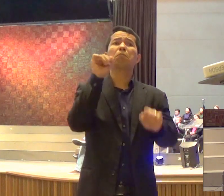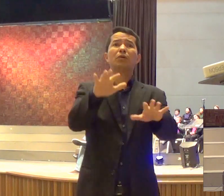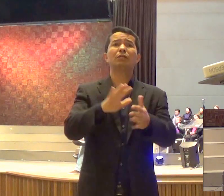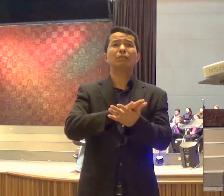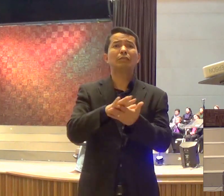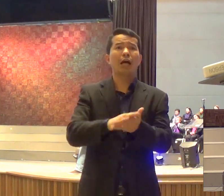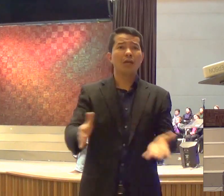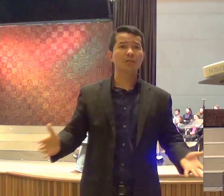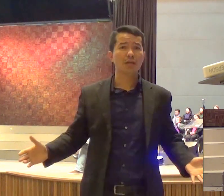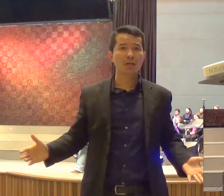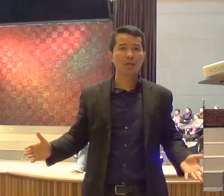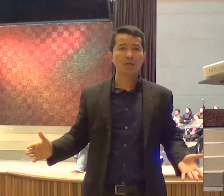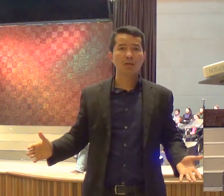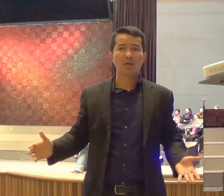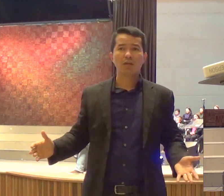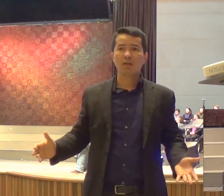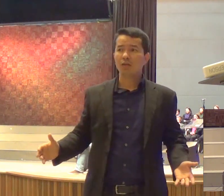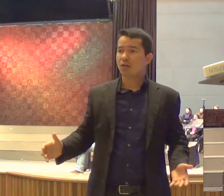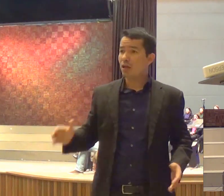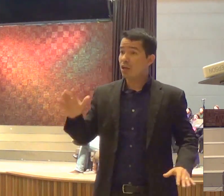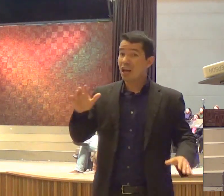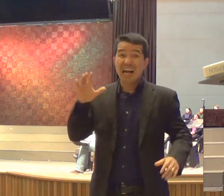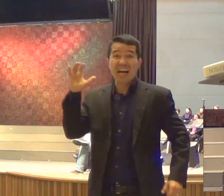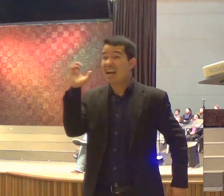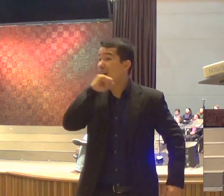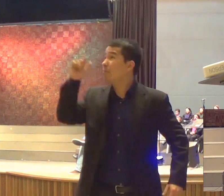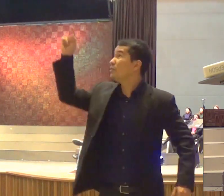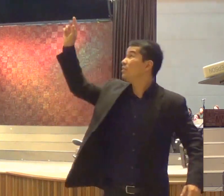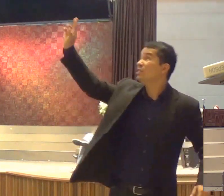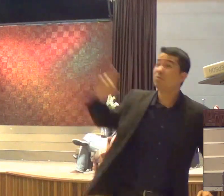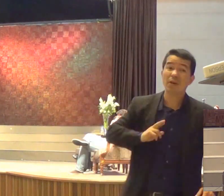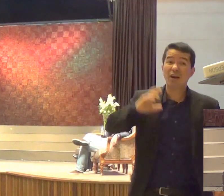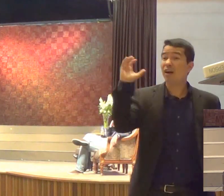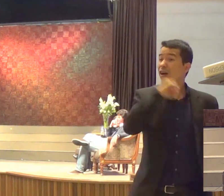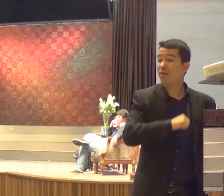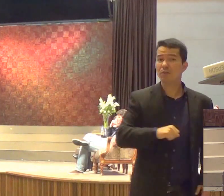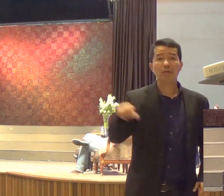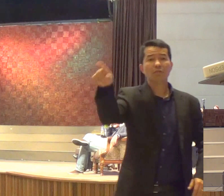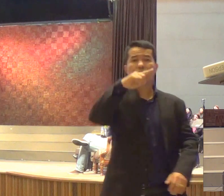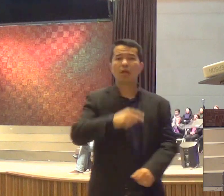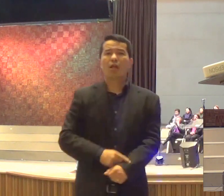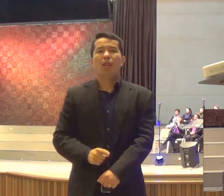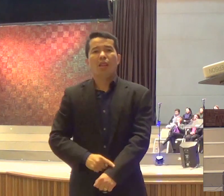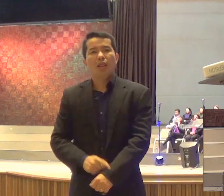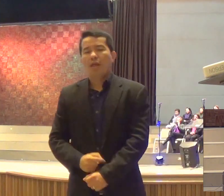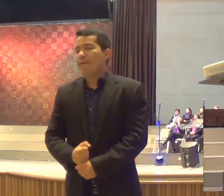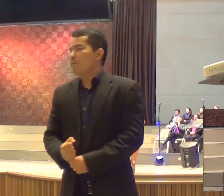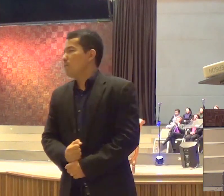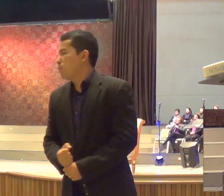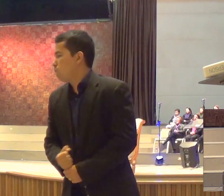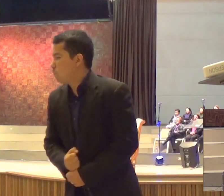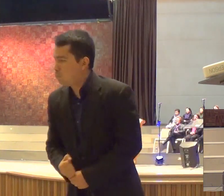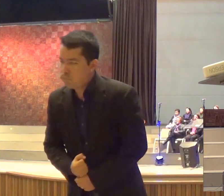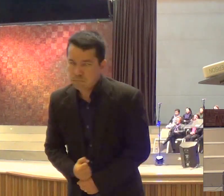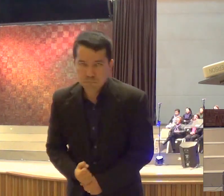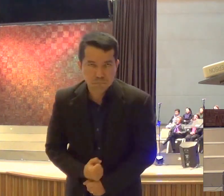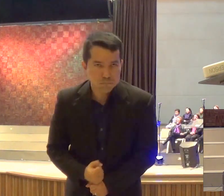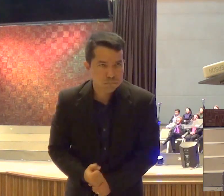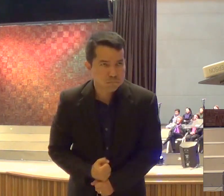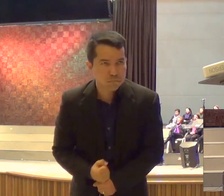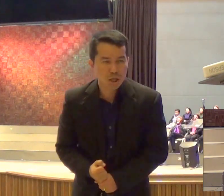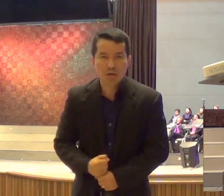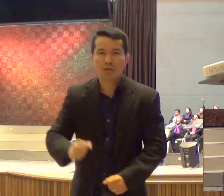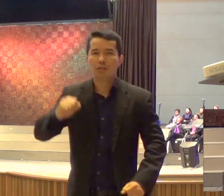discipulado já tá recebendo a resposta de oração você tá aqui Desde